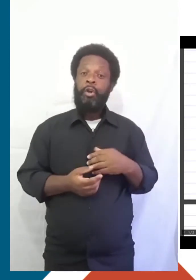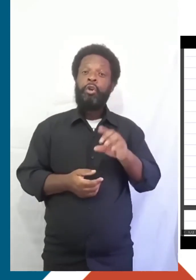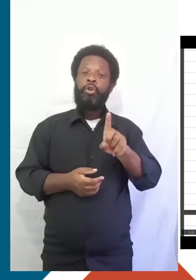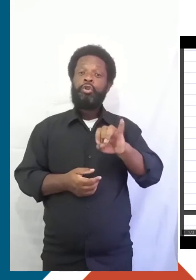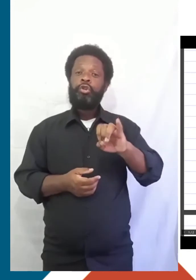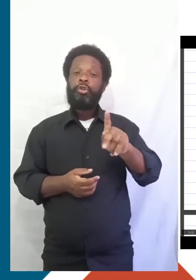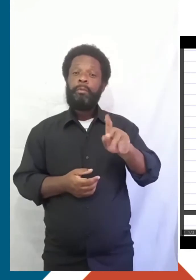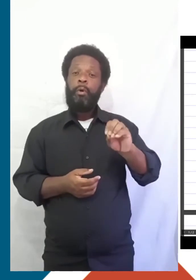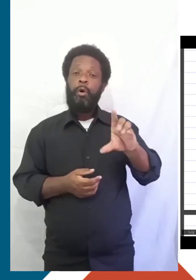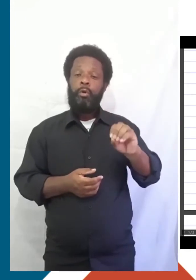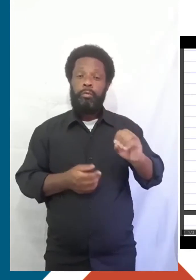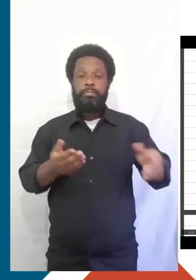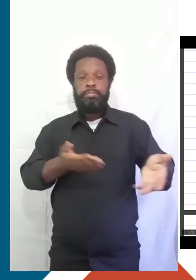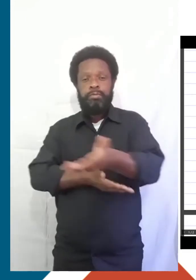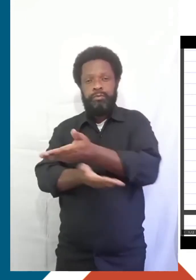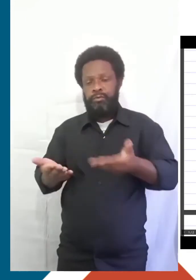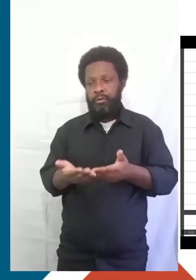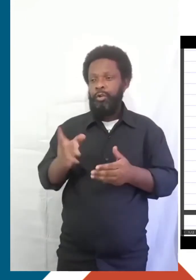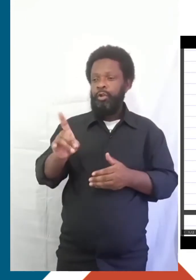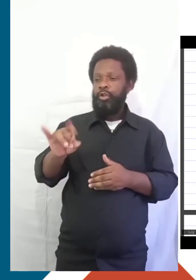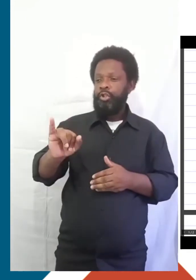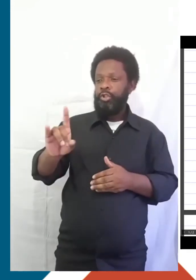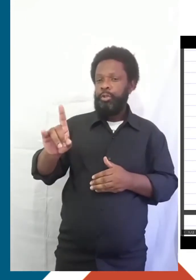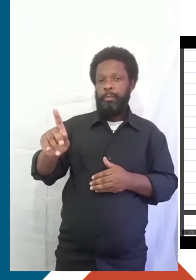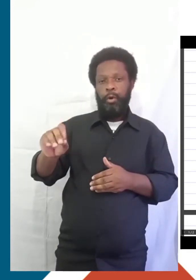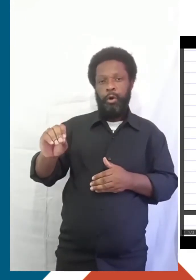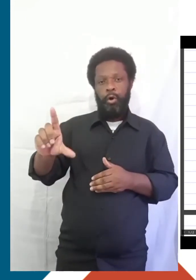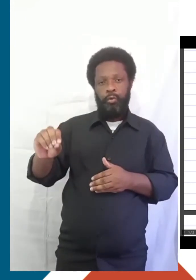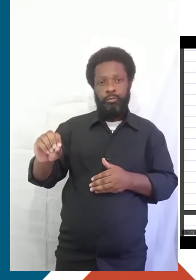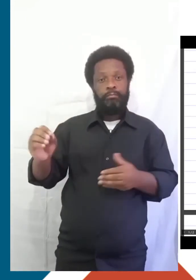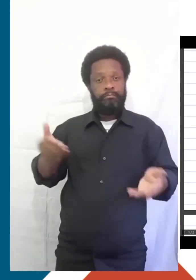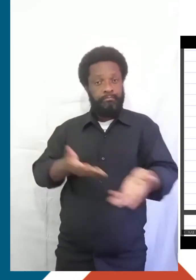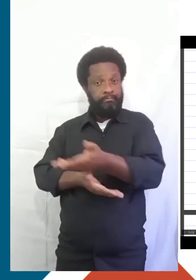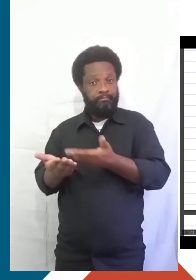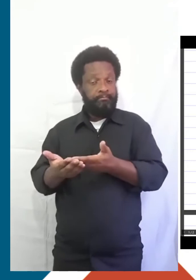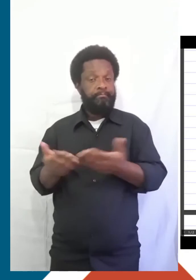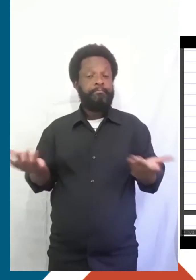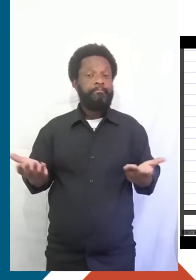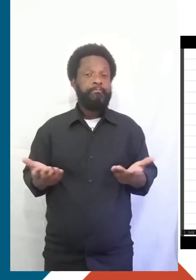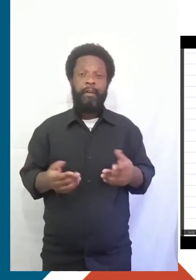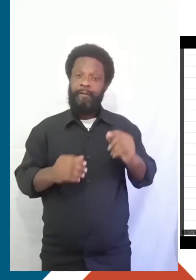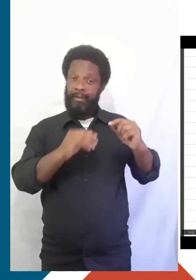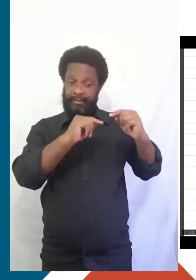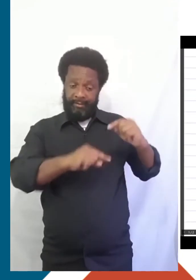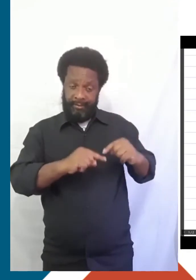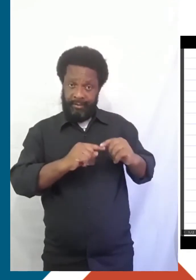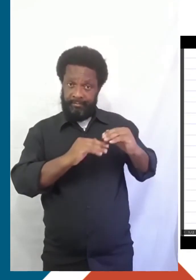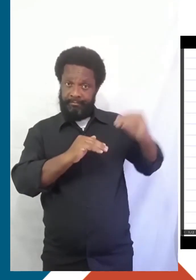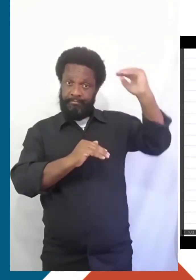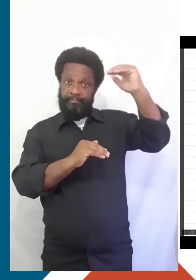Certo? Então, dipolo induzido interagindo com um dipolo induzido. Qual é a diferença com aqui de